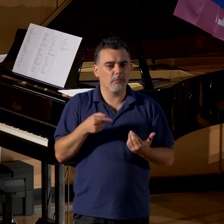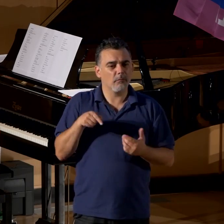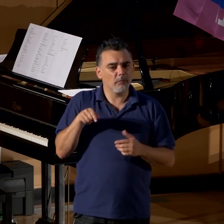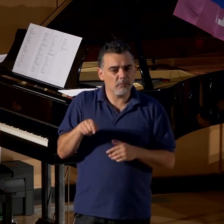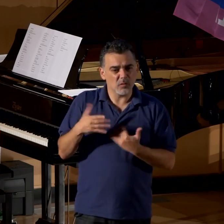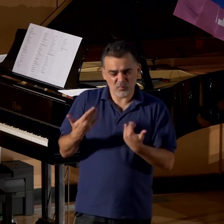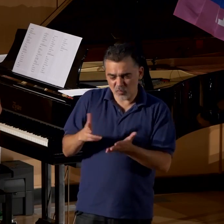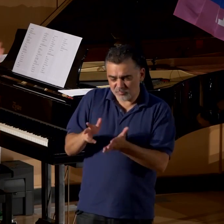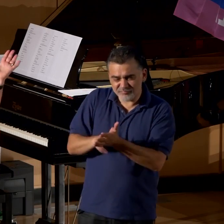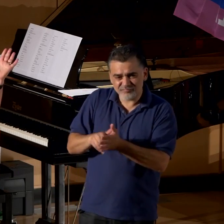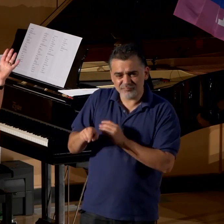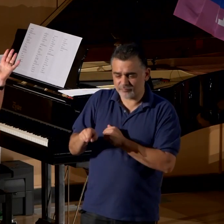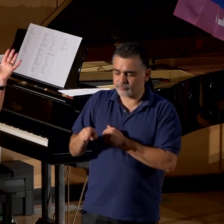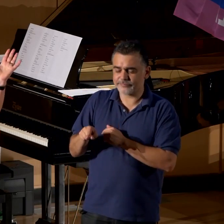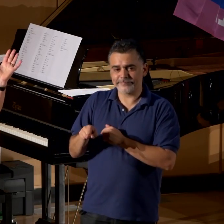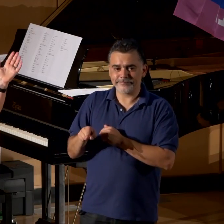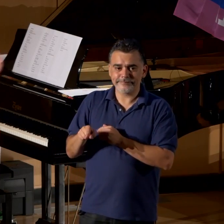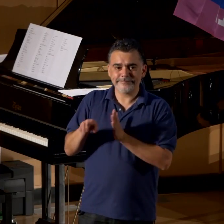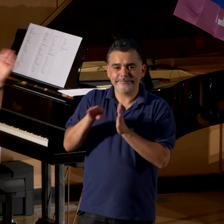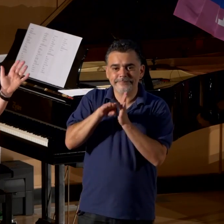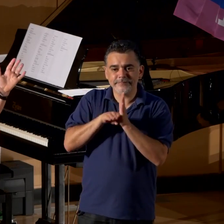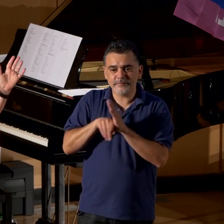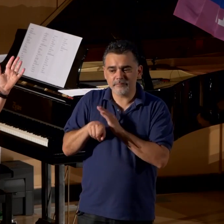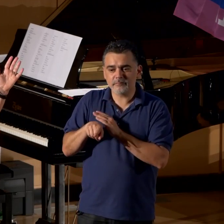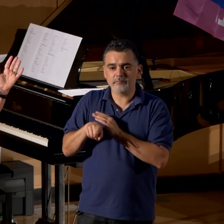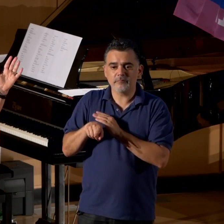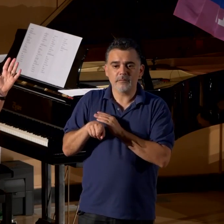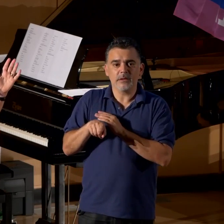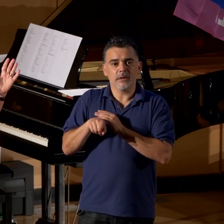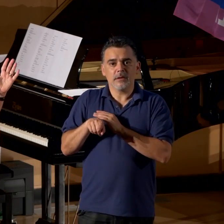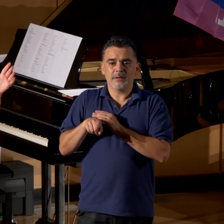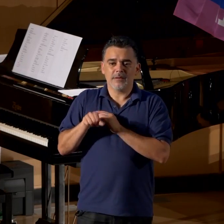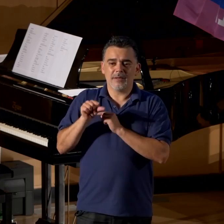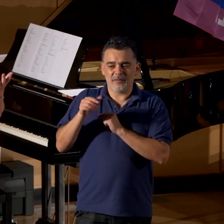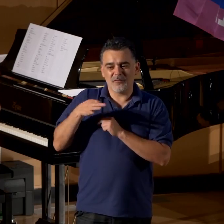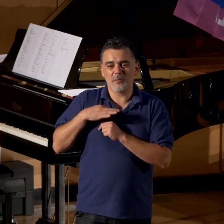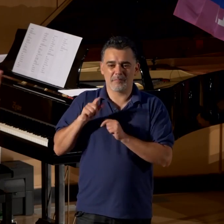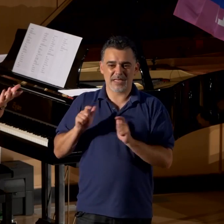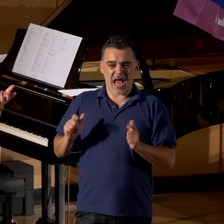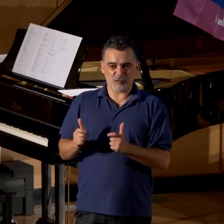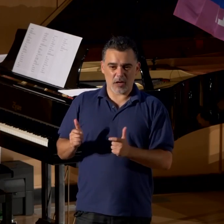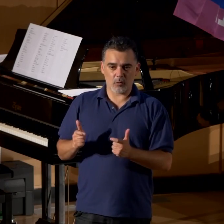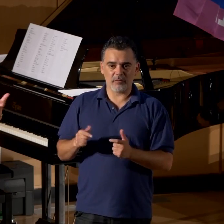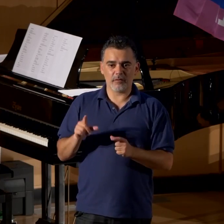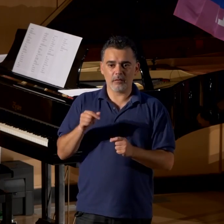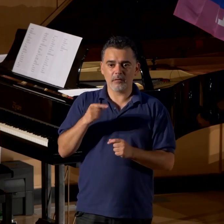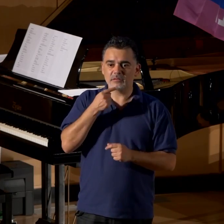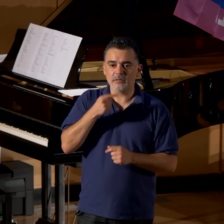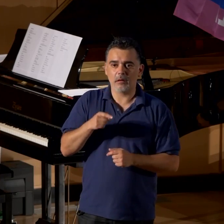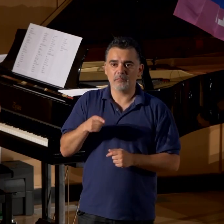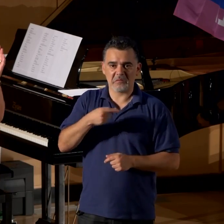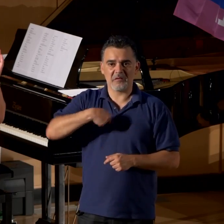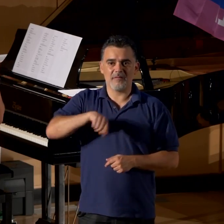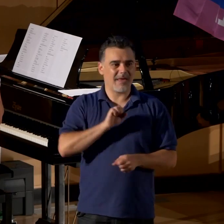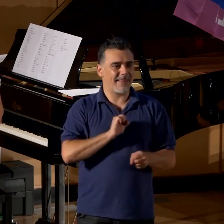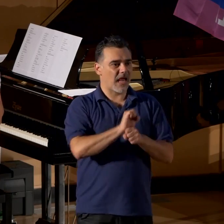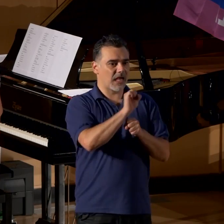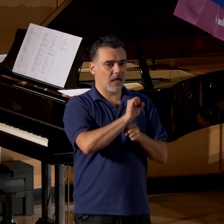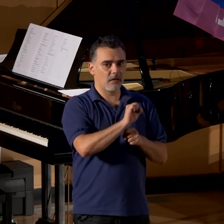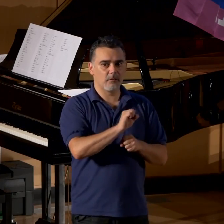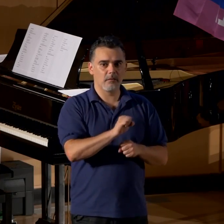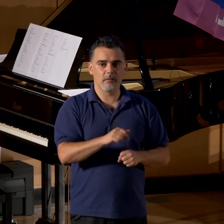sehr einschränken, weil sie sozusagen nur vorgibt, wir sind dagegen. Insofern würde ich noch mal werben, ob da noch nicht. Entschuldigung,